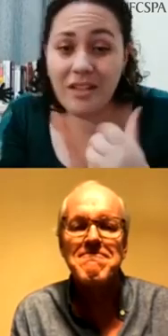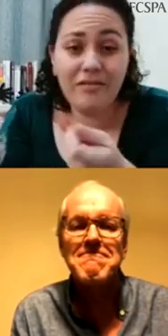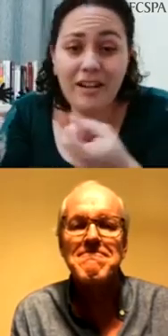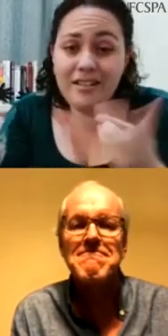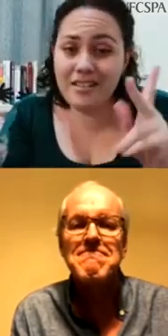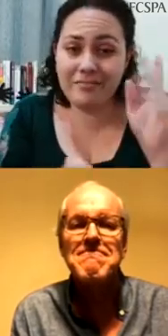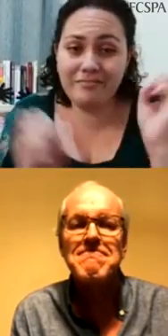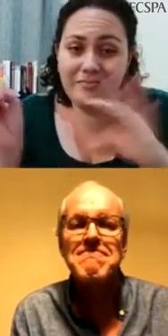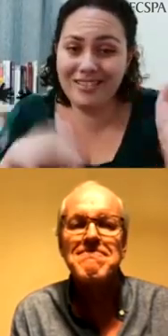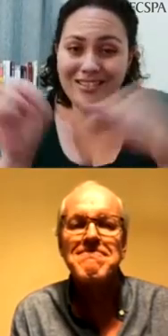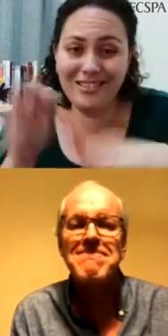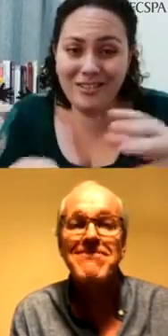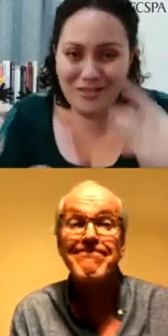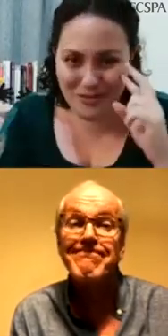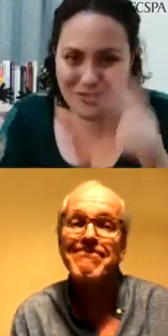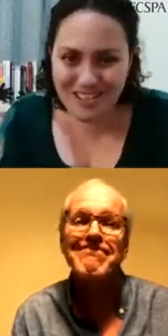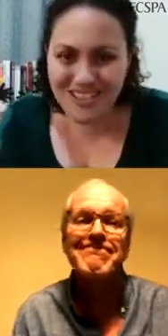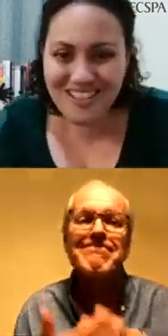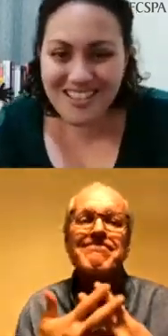Tem várias.